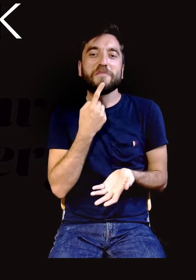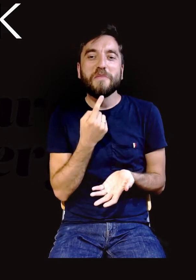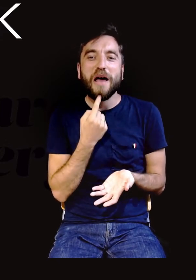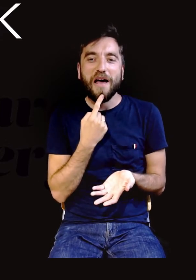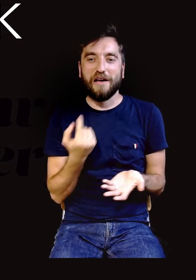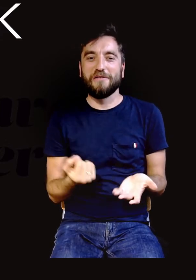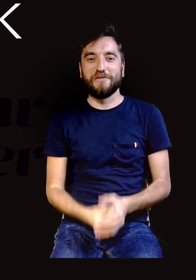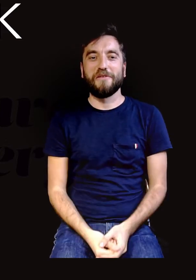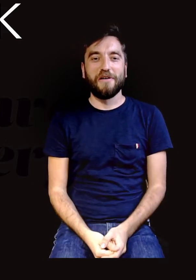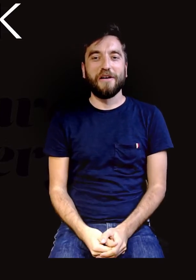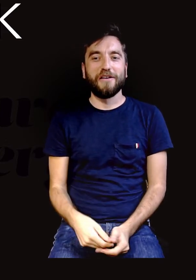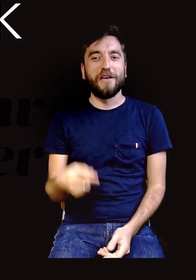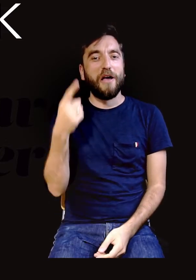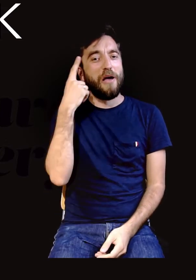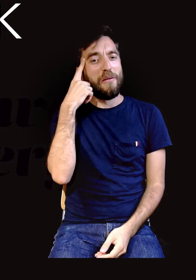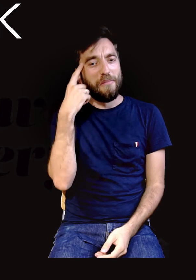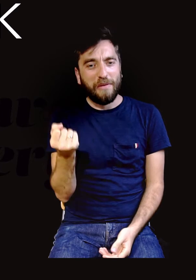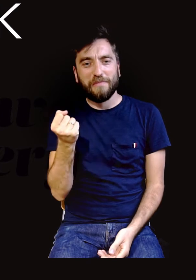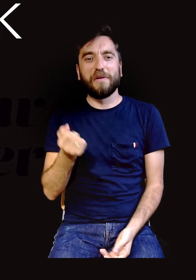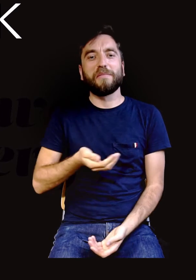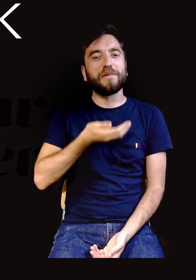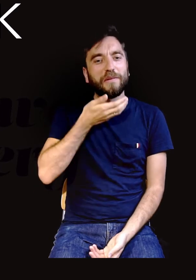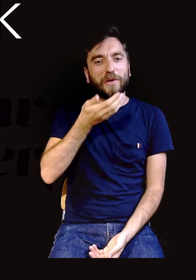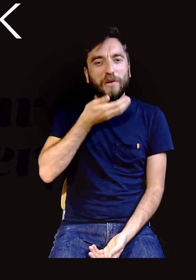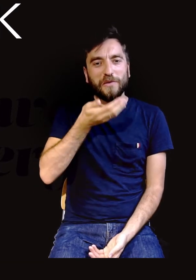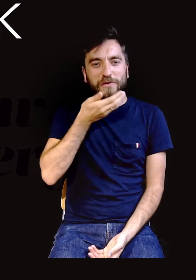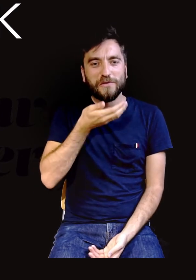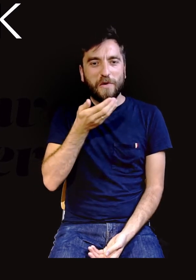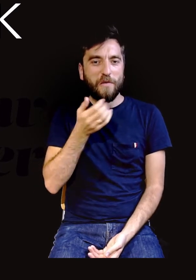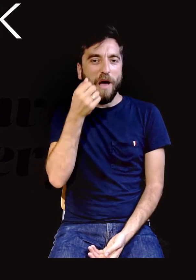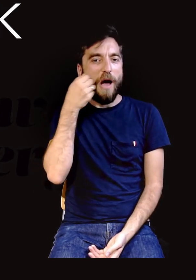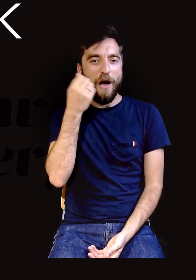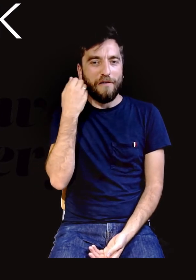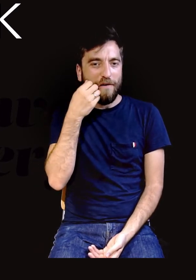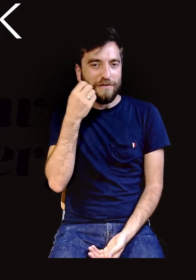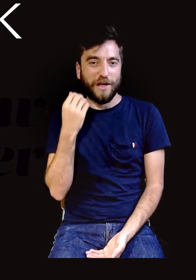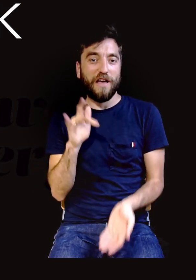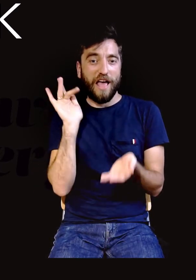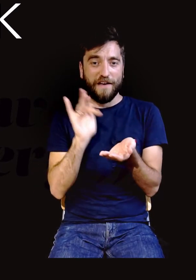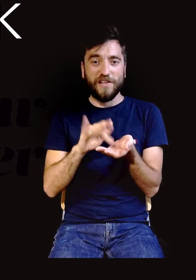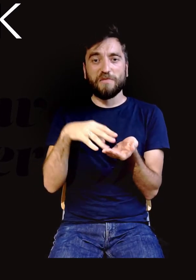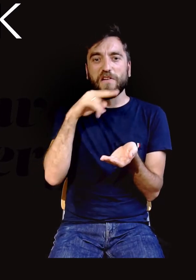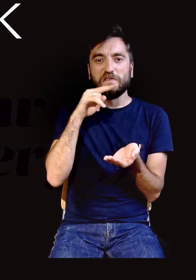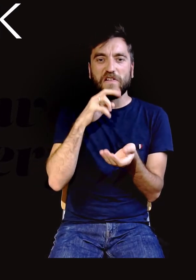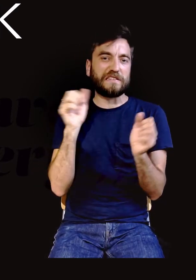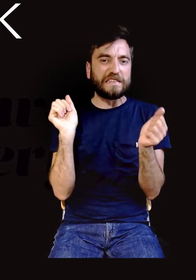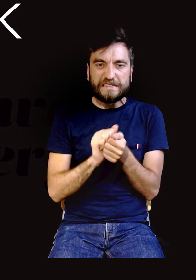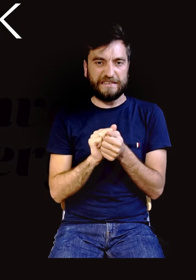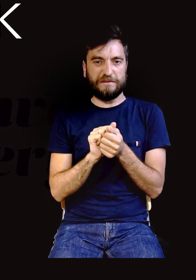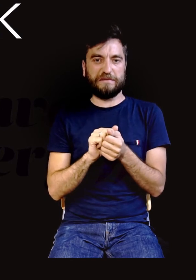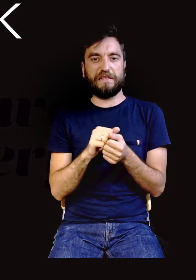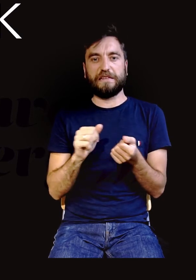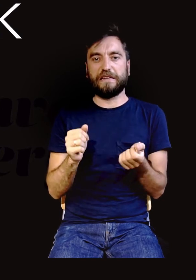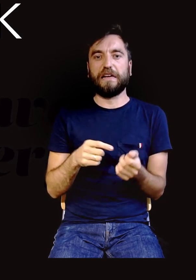mieli mały budżet, czy co, ale no pamiętam na przykład zupę owocową, która była talerzem zimnej